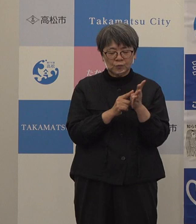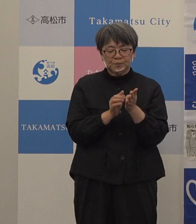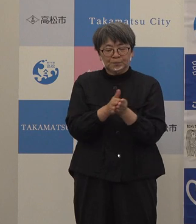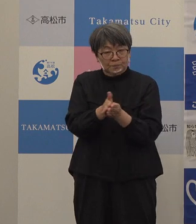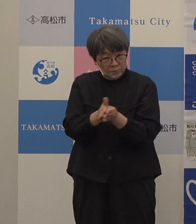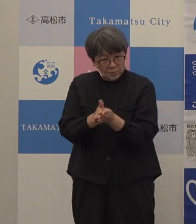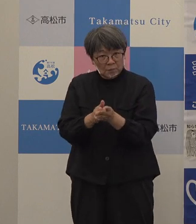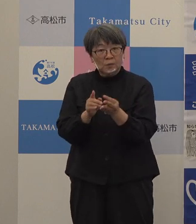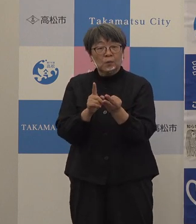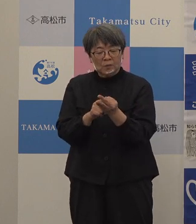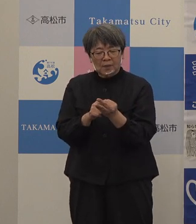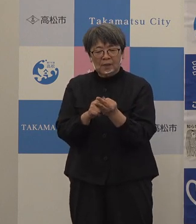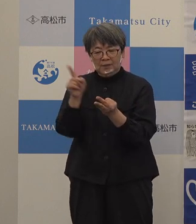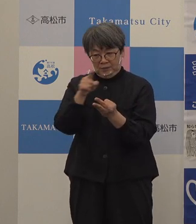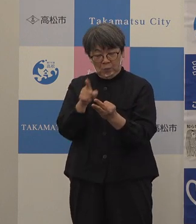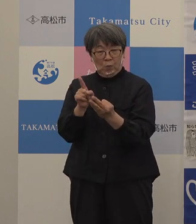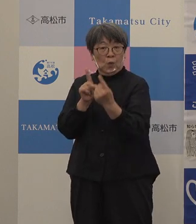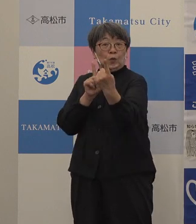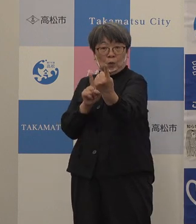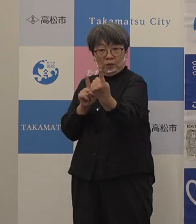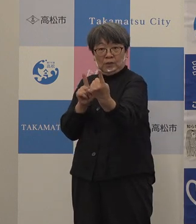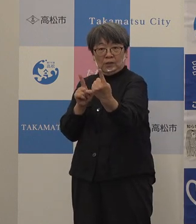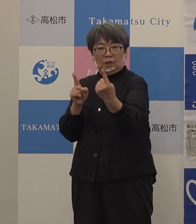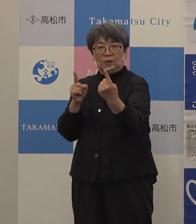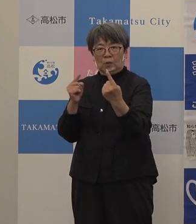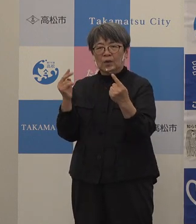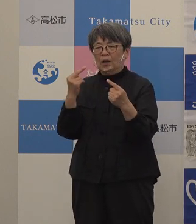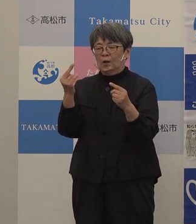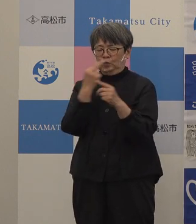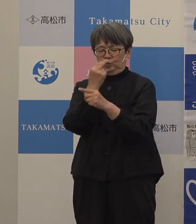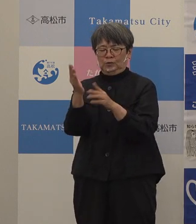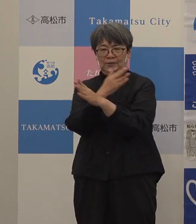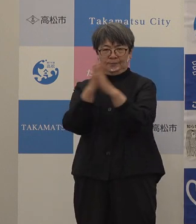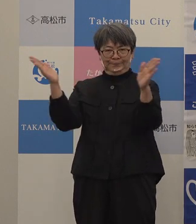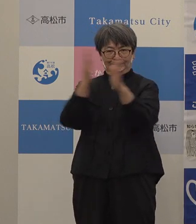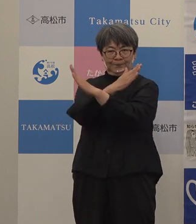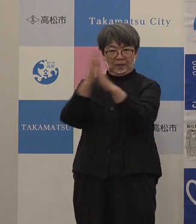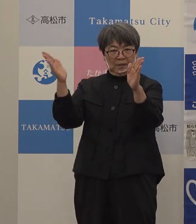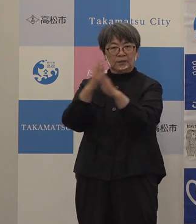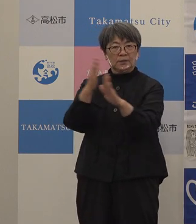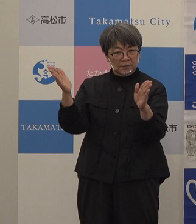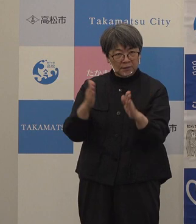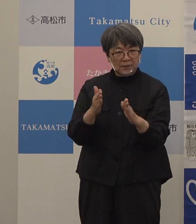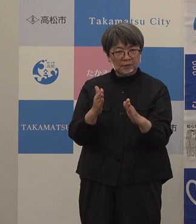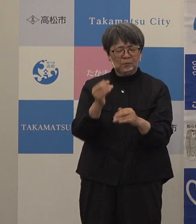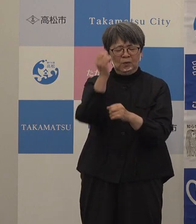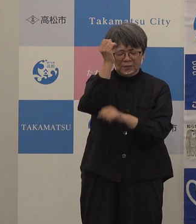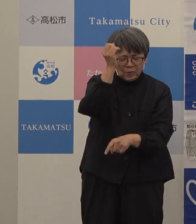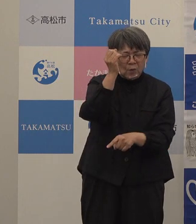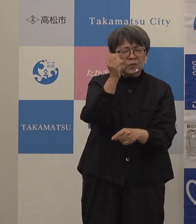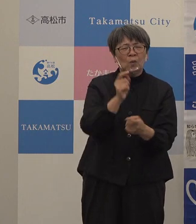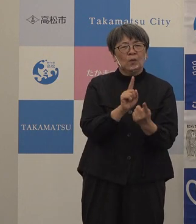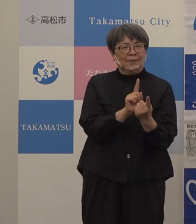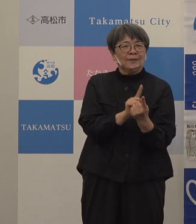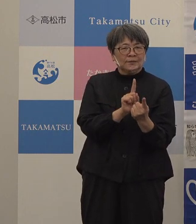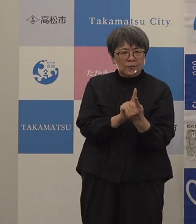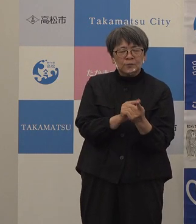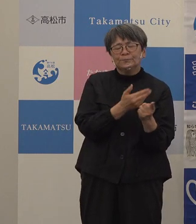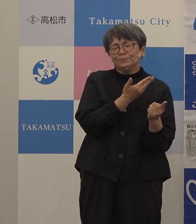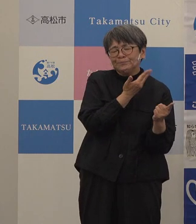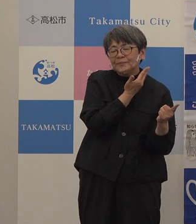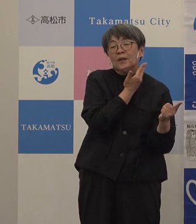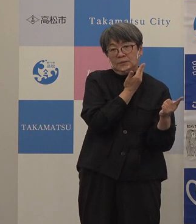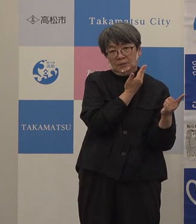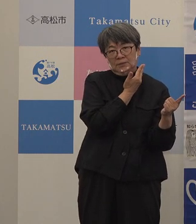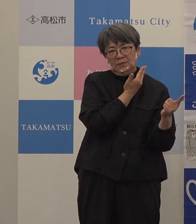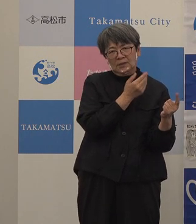との距離、あるいは換気の徹底といったような基本的な感染対策を市民お一人お一人にきちっ